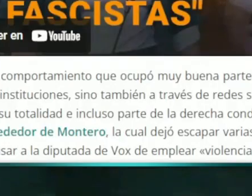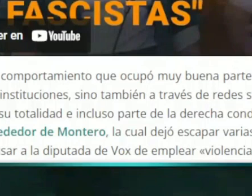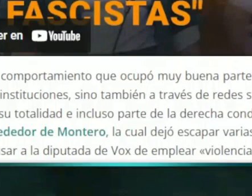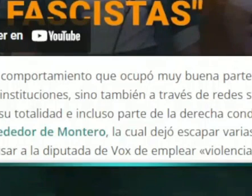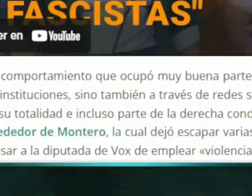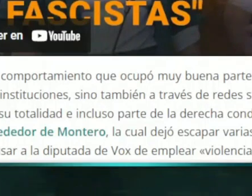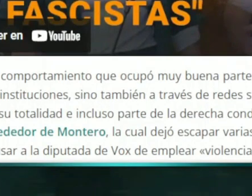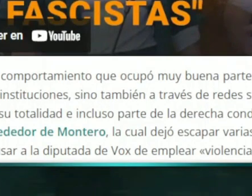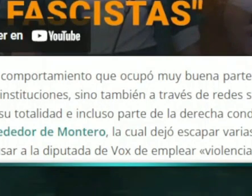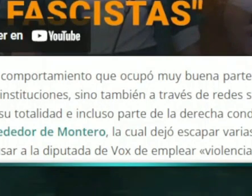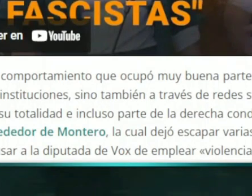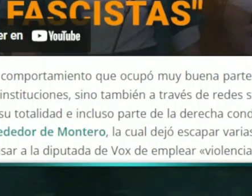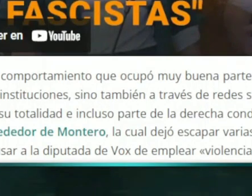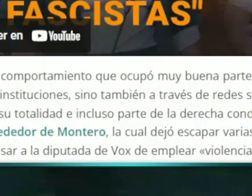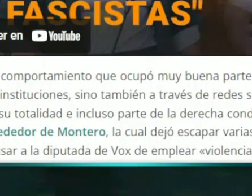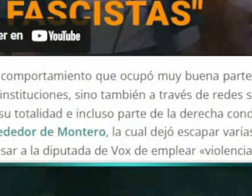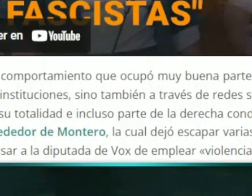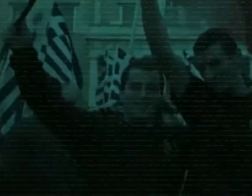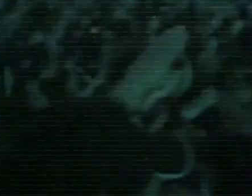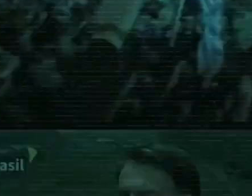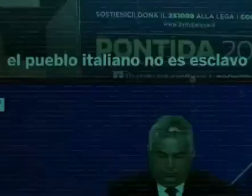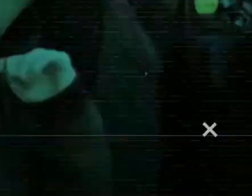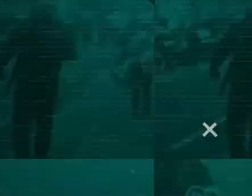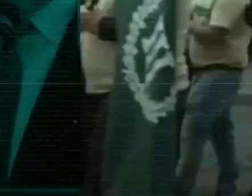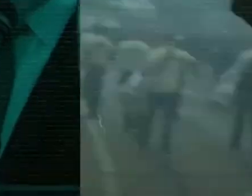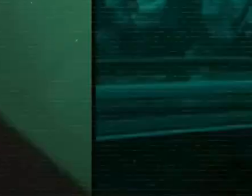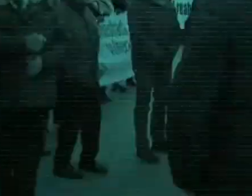elegir hasta aquí el debate